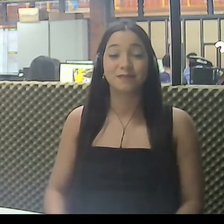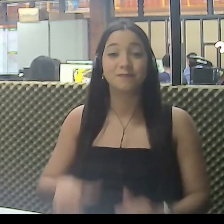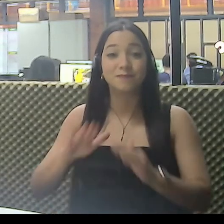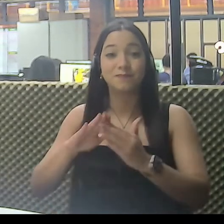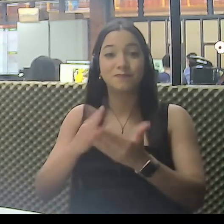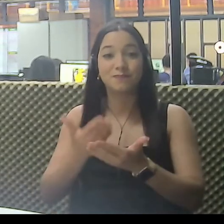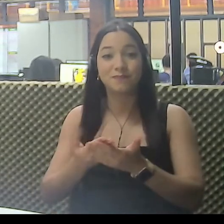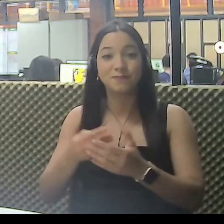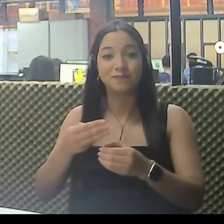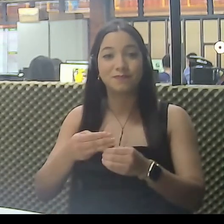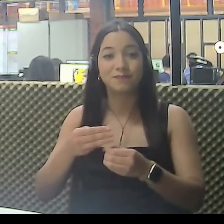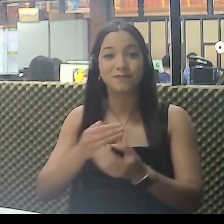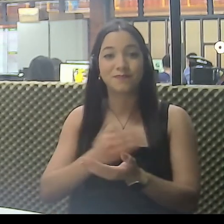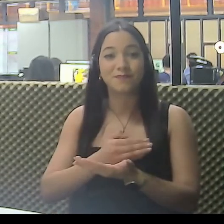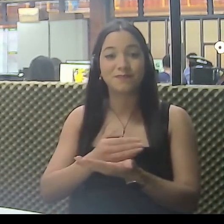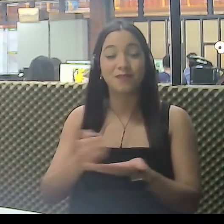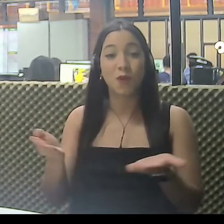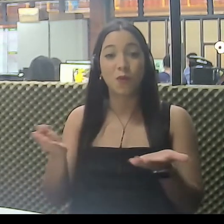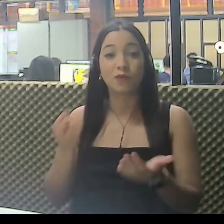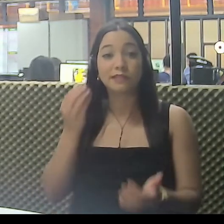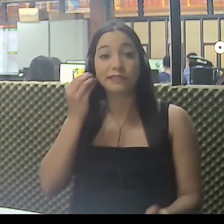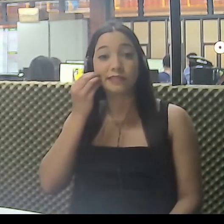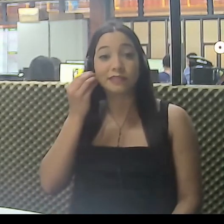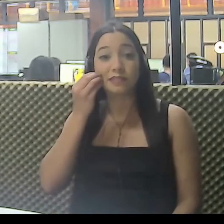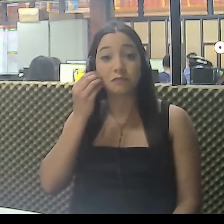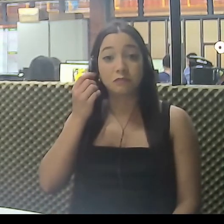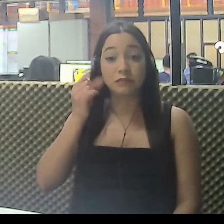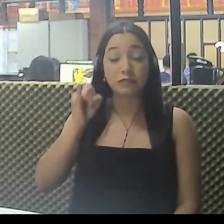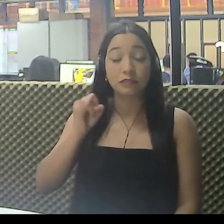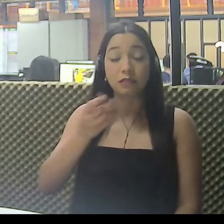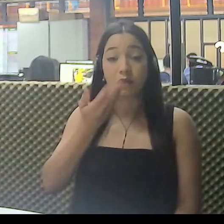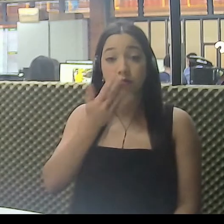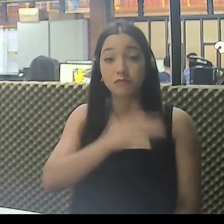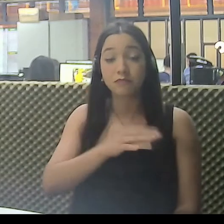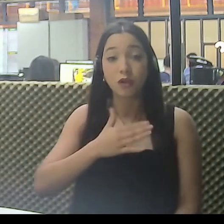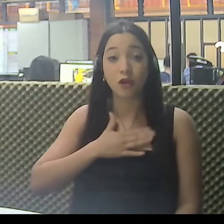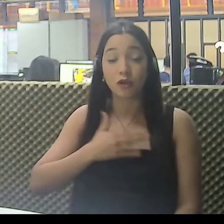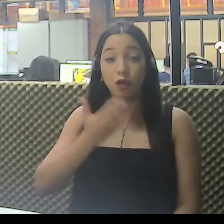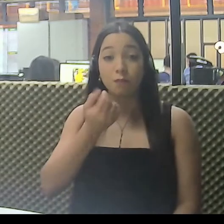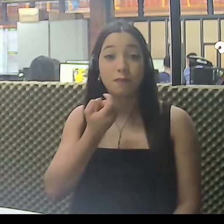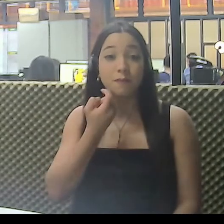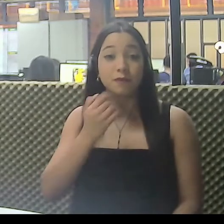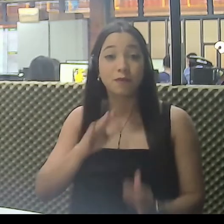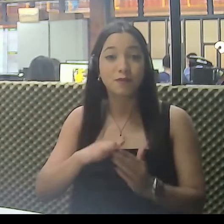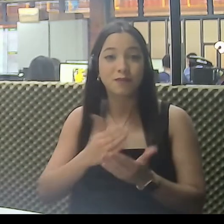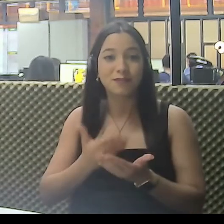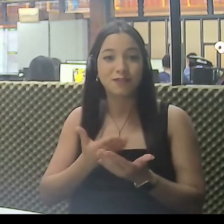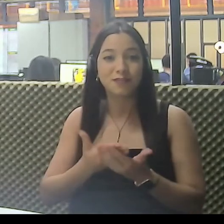Escolas do município iniciam hoje o teste de aceitabilidade da carne de peixe na merenda escolar.